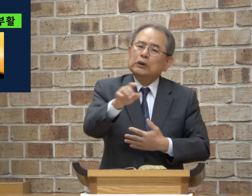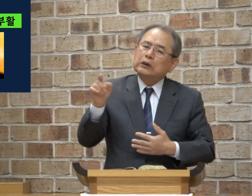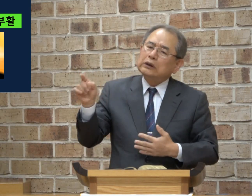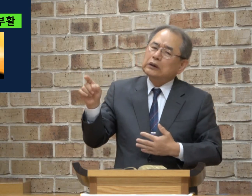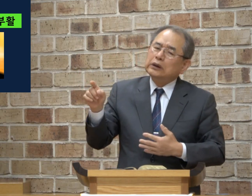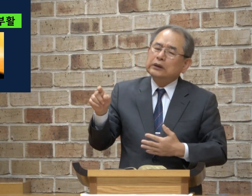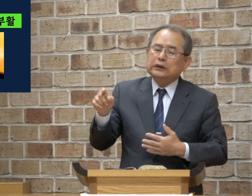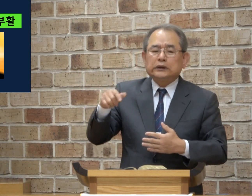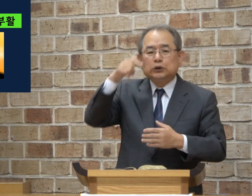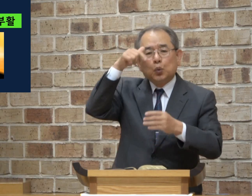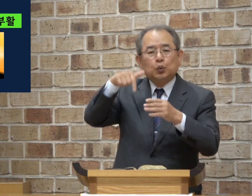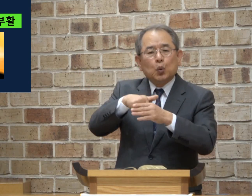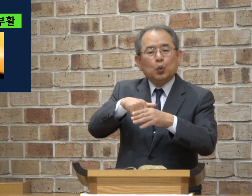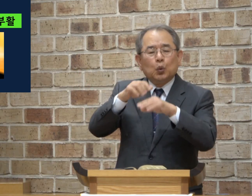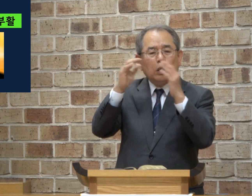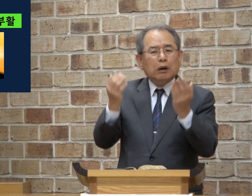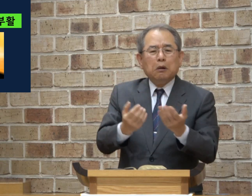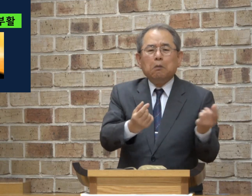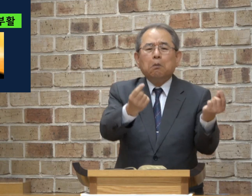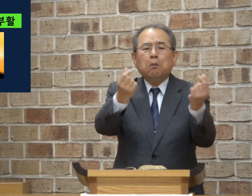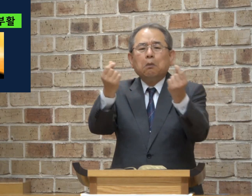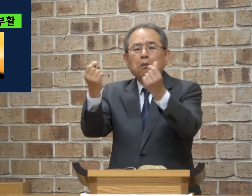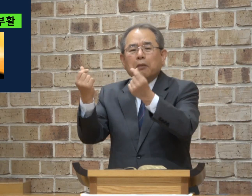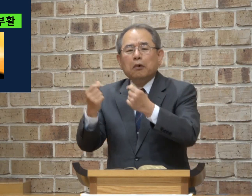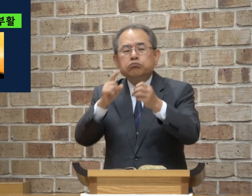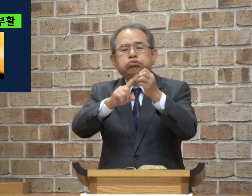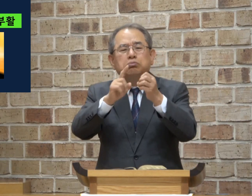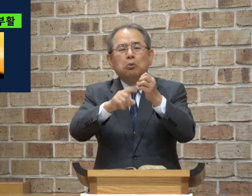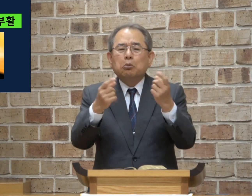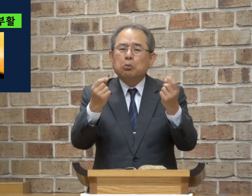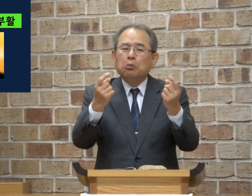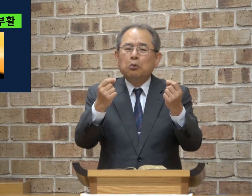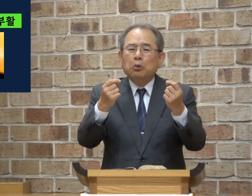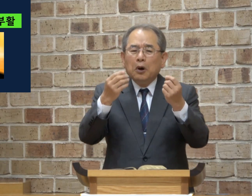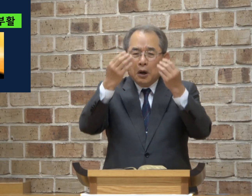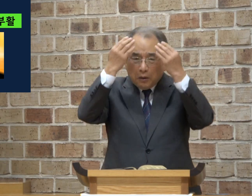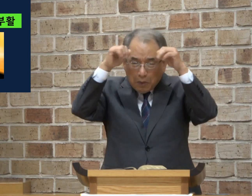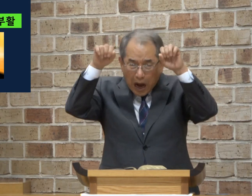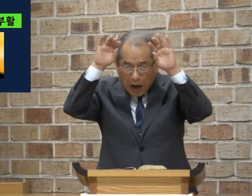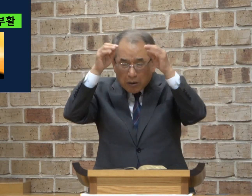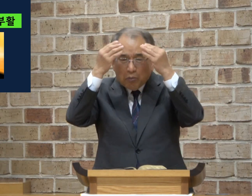예수님의 부활하심이 없이는 기독교가 다른 타 종교와 다른 것이 없습니다.